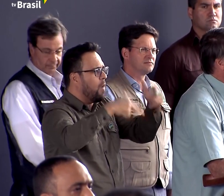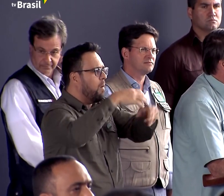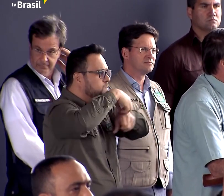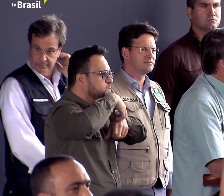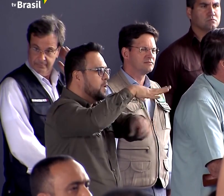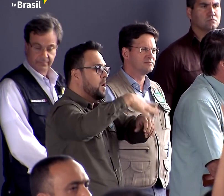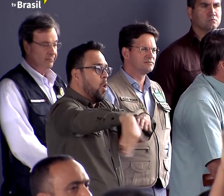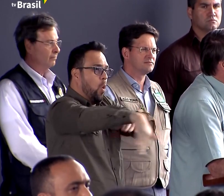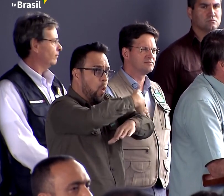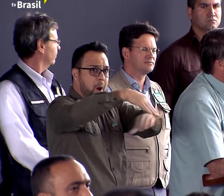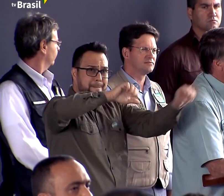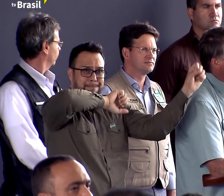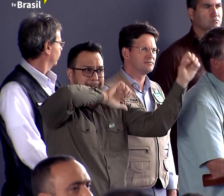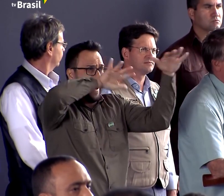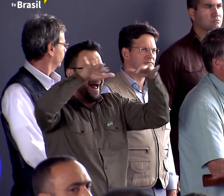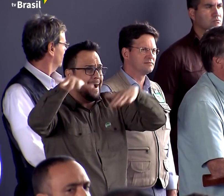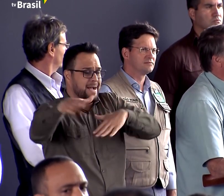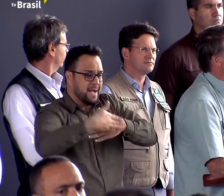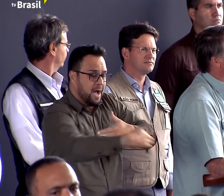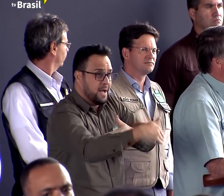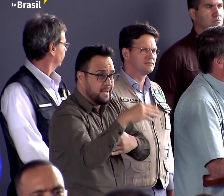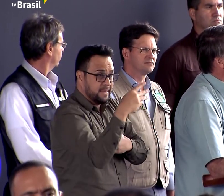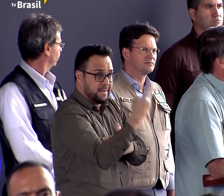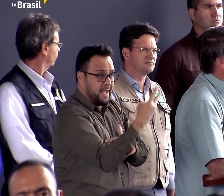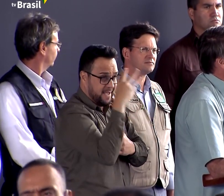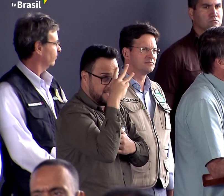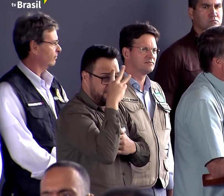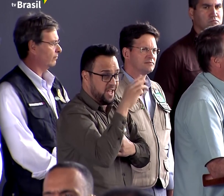7 será un ultimátum para esas dos personas